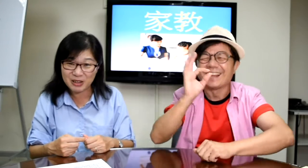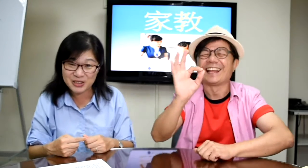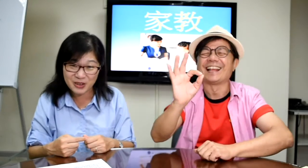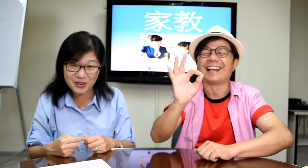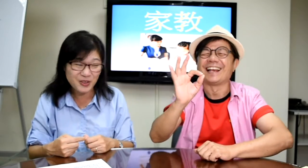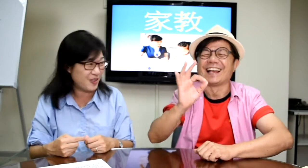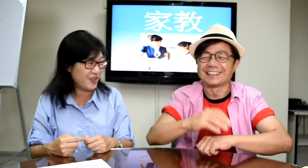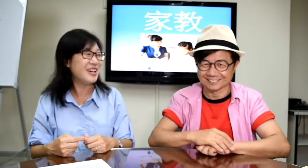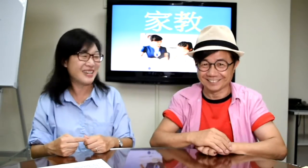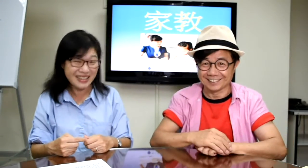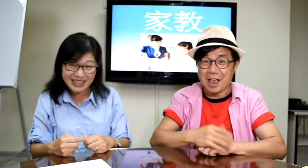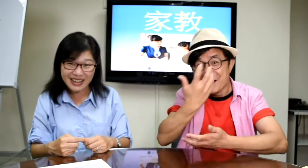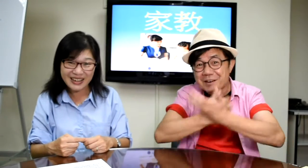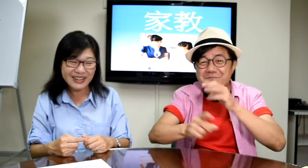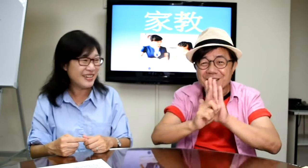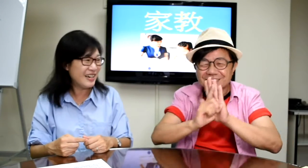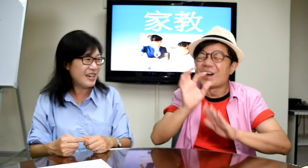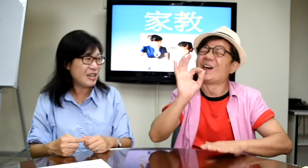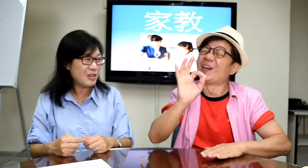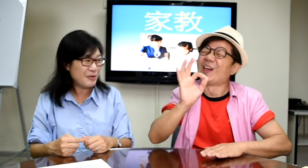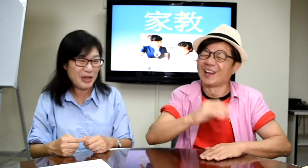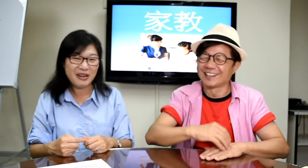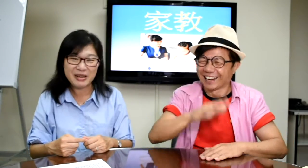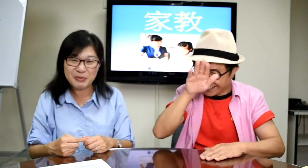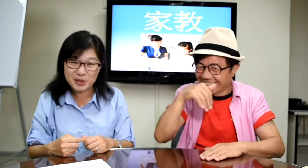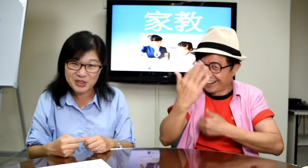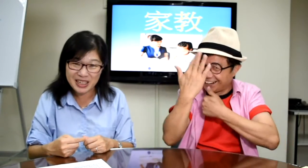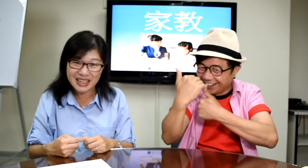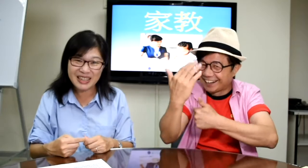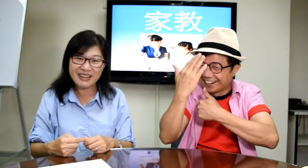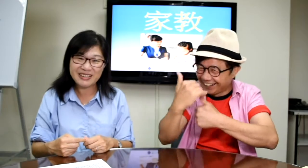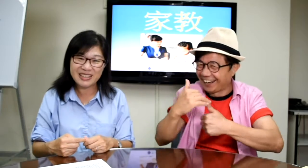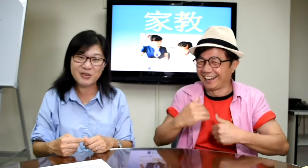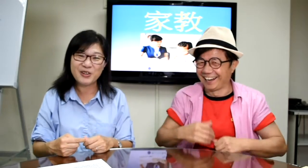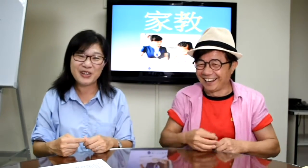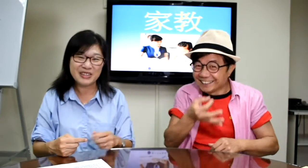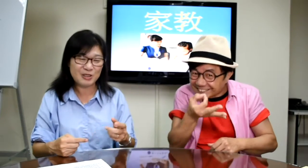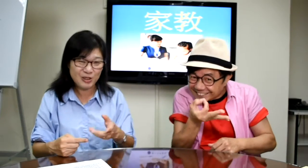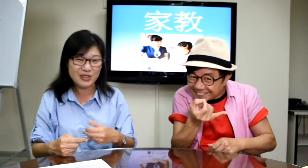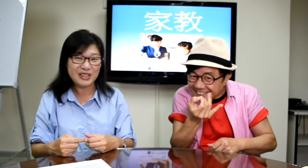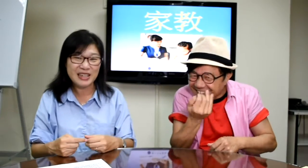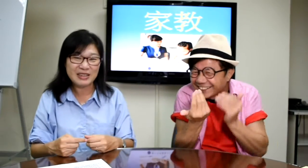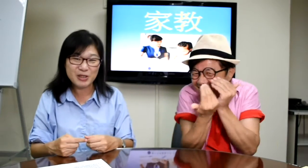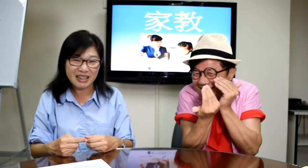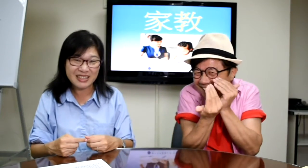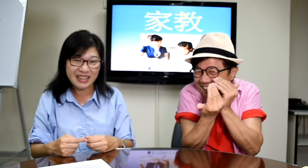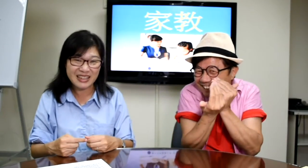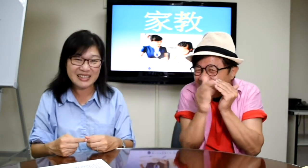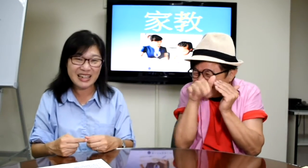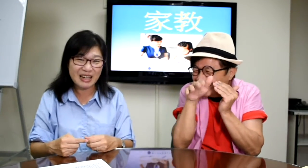手语，可以哦。表演默剧也可以哦，请我去，多少钱？等一下告诉